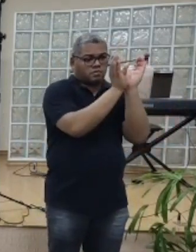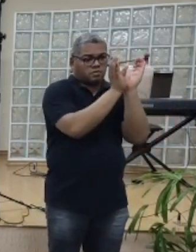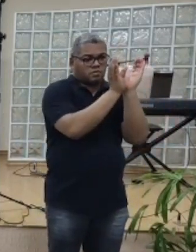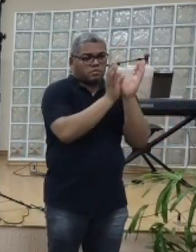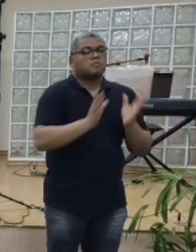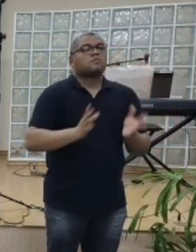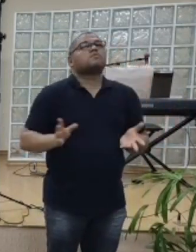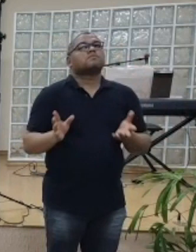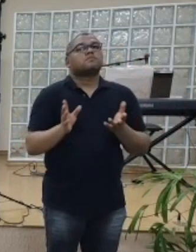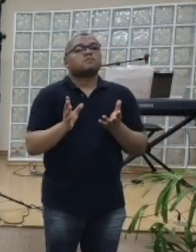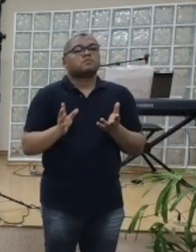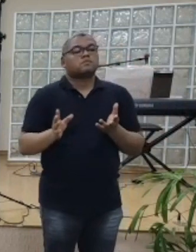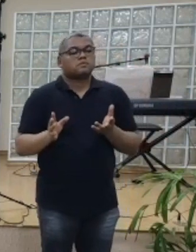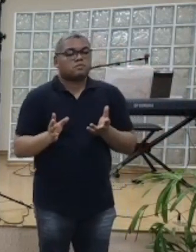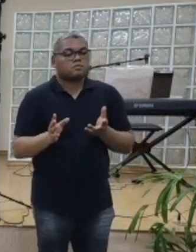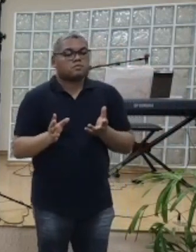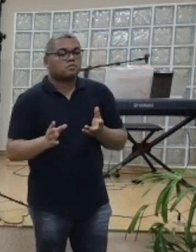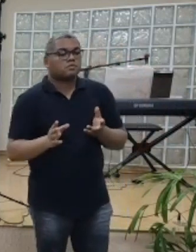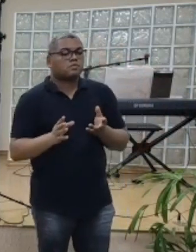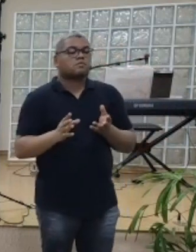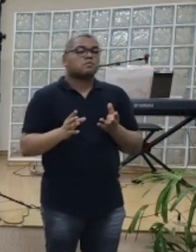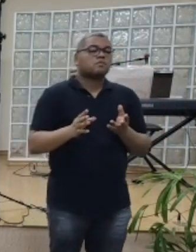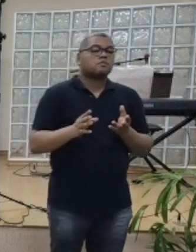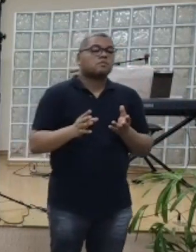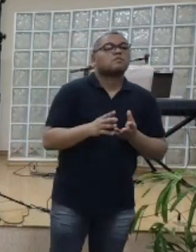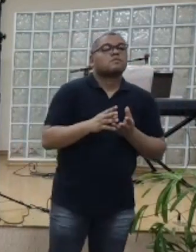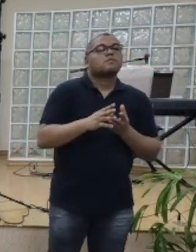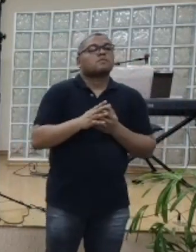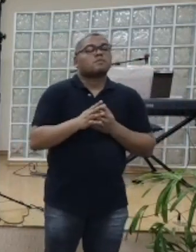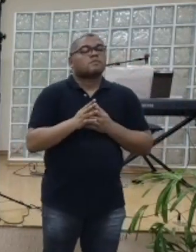de crescimento cristão, meios de graça.